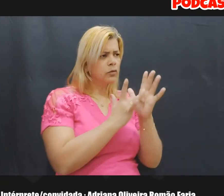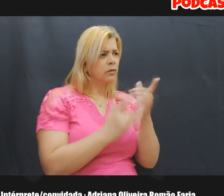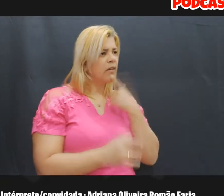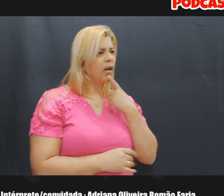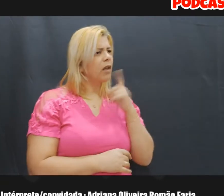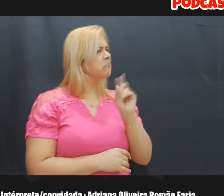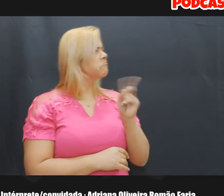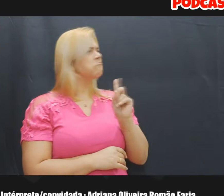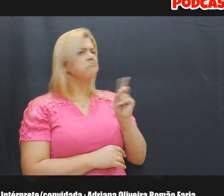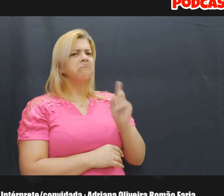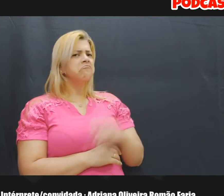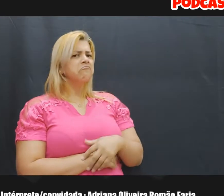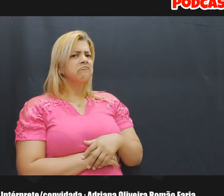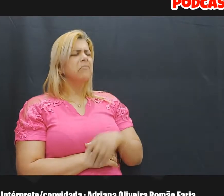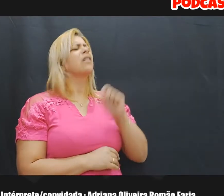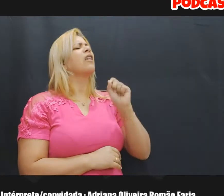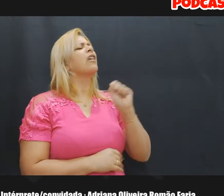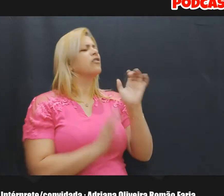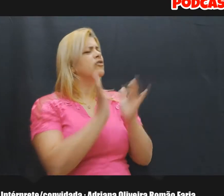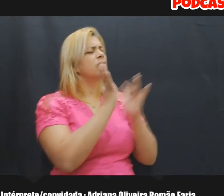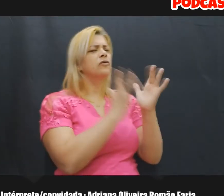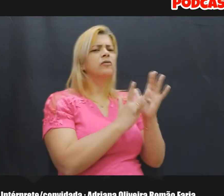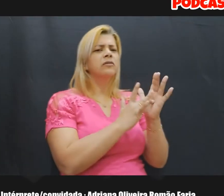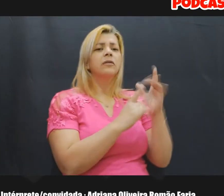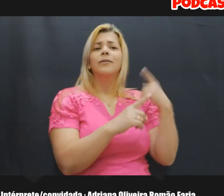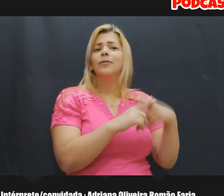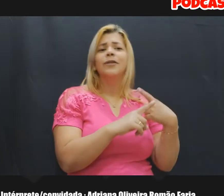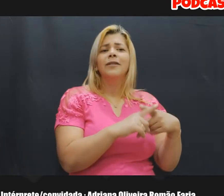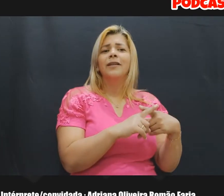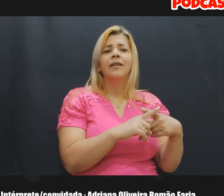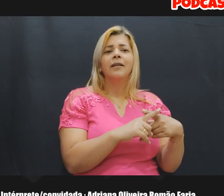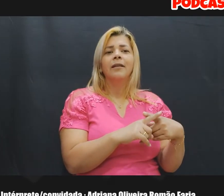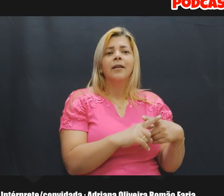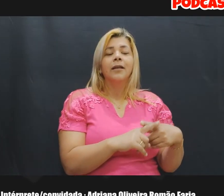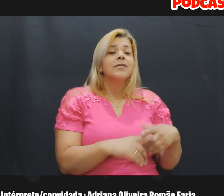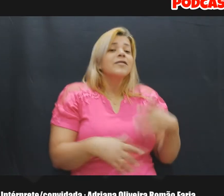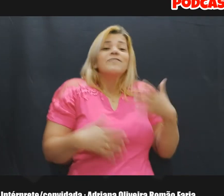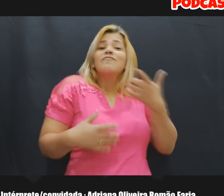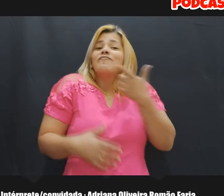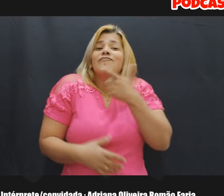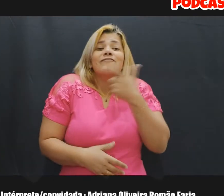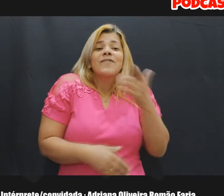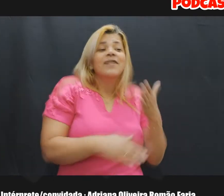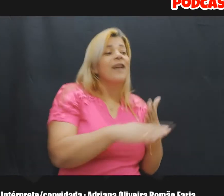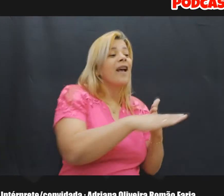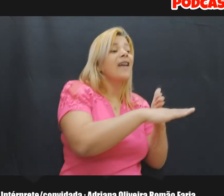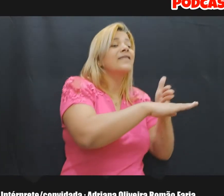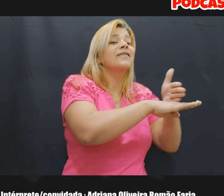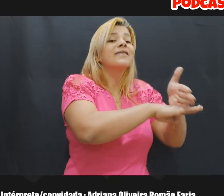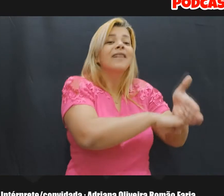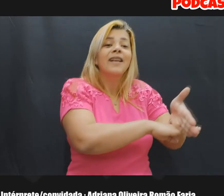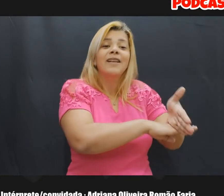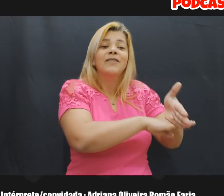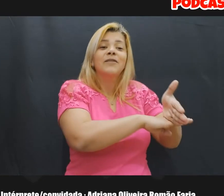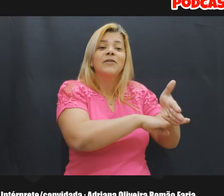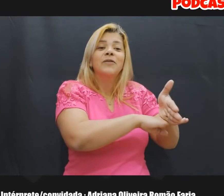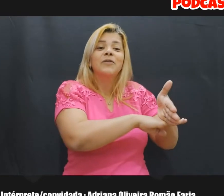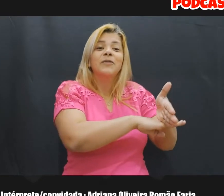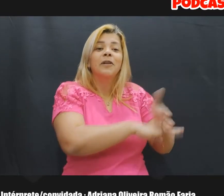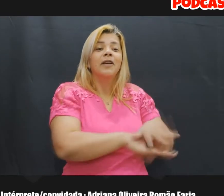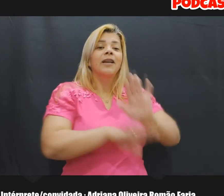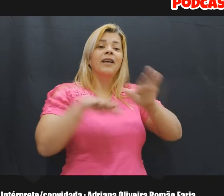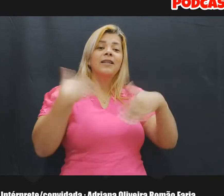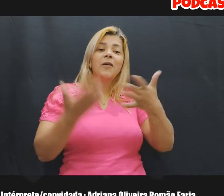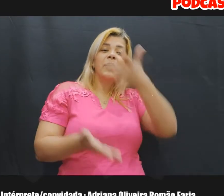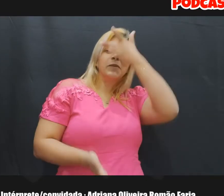falava que não. Quem é Jesus? Por quê? Porque não tinha esse acesso. Ele era, assim, excluído